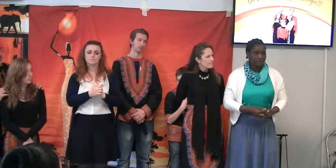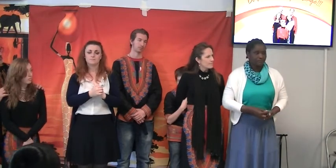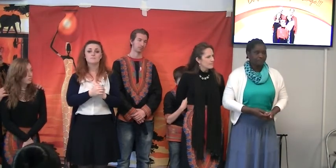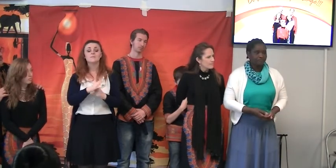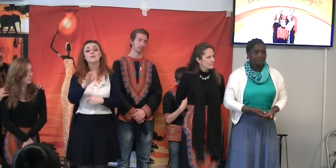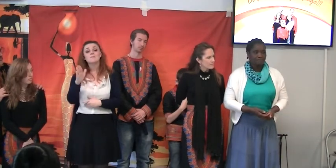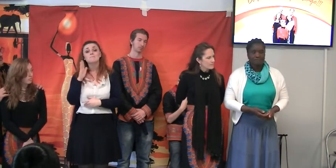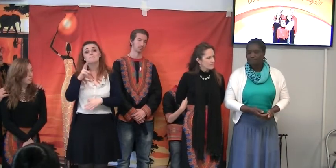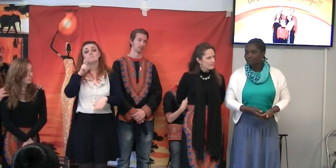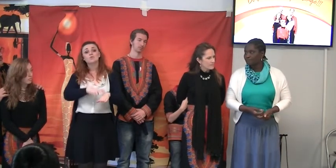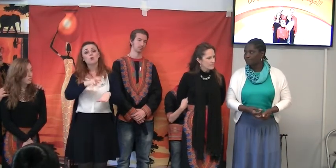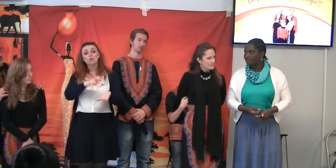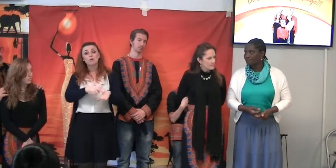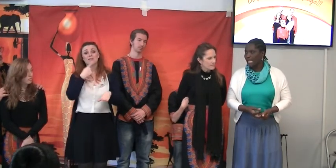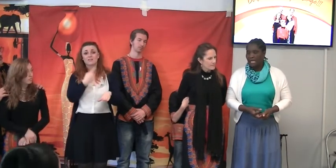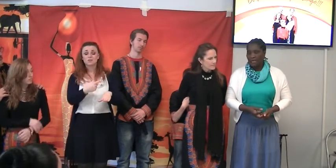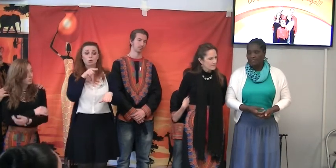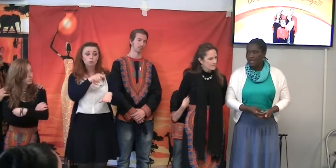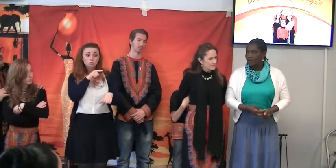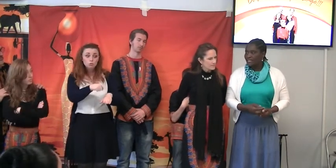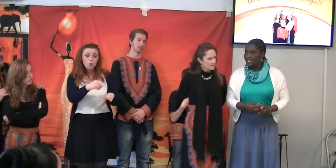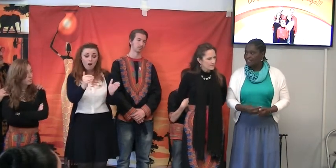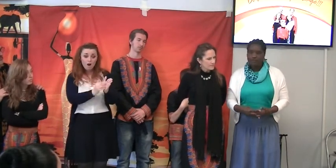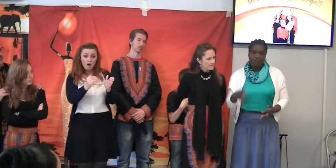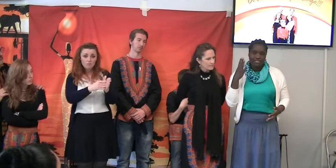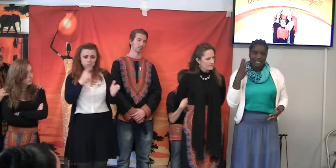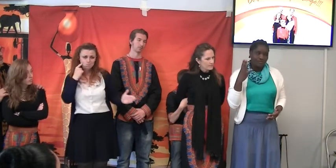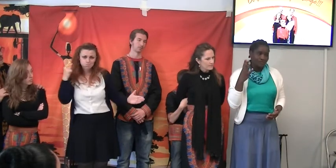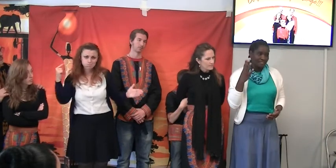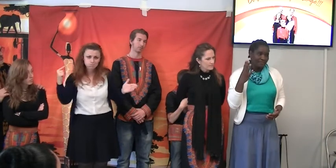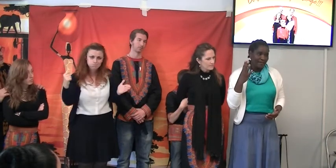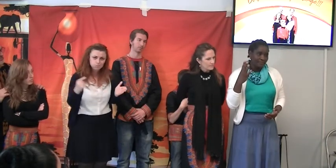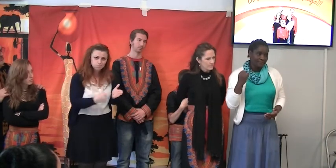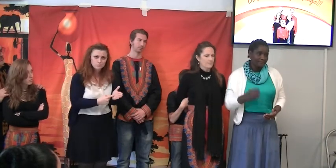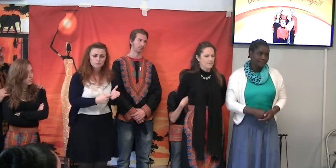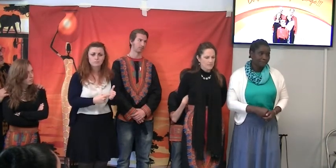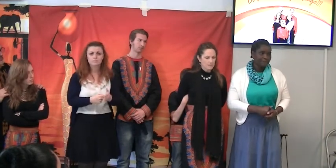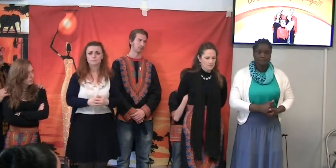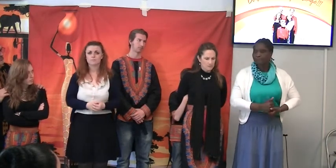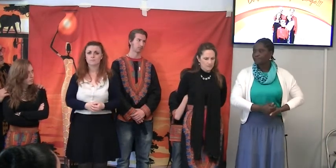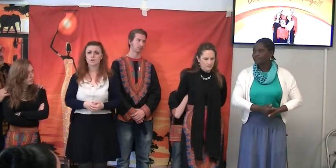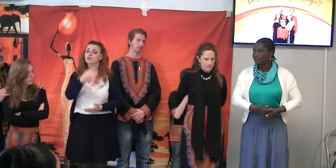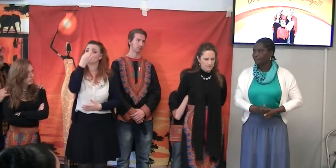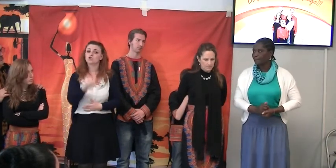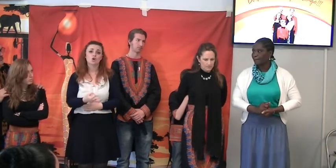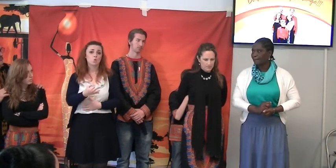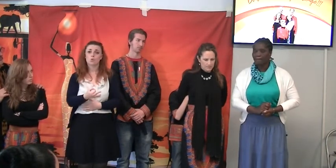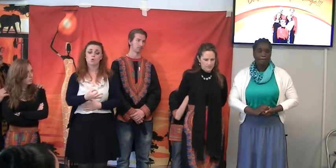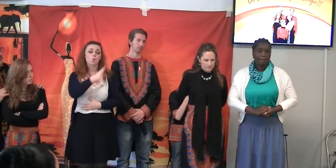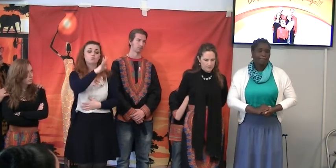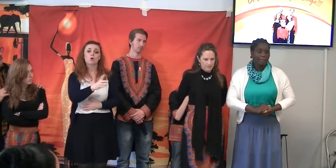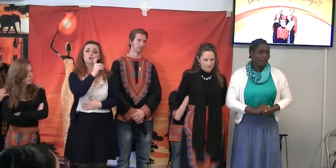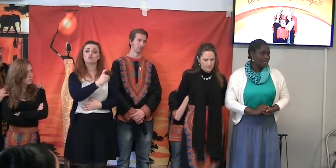i medici non avevano detto se tu torni a casa. They only give me 4 days to survive. Vi lasciamo 4 giorni per prima di